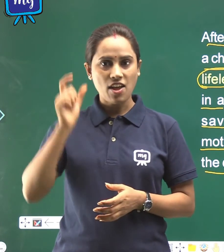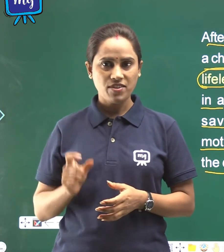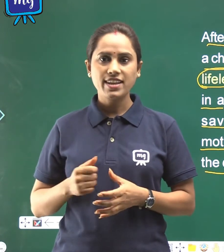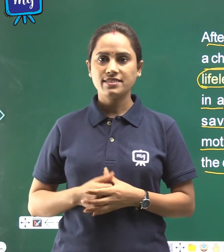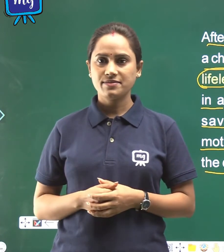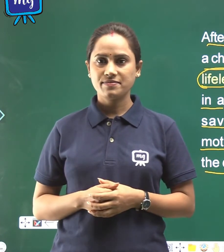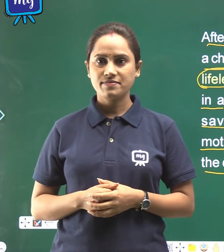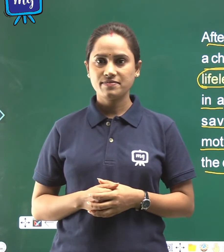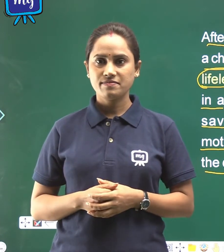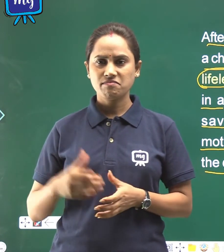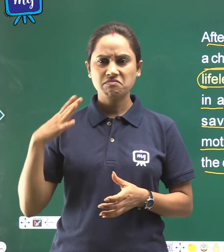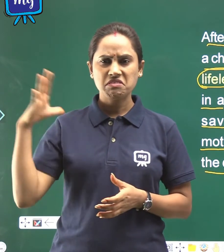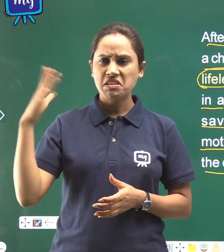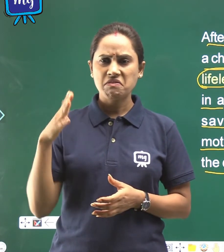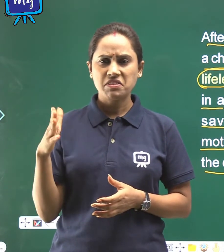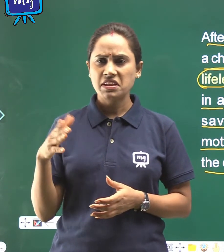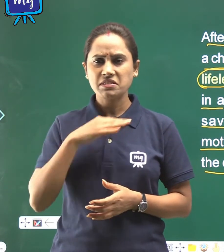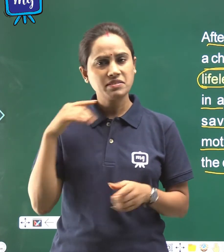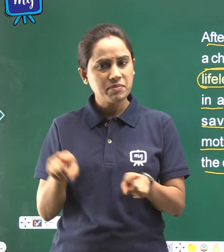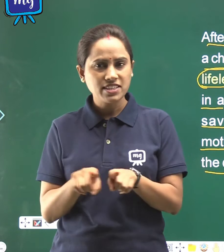lifeless, बेजान.